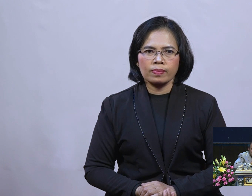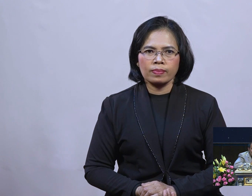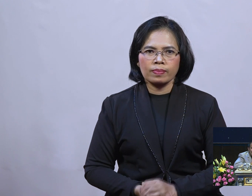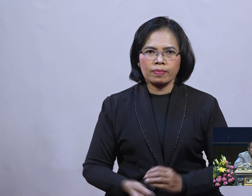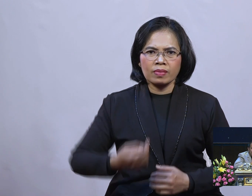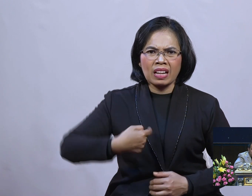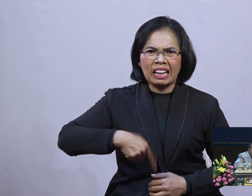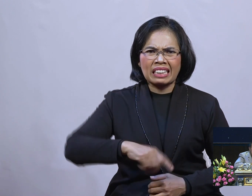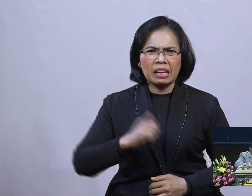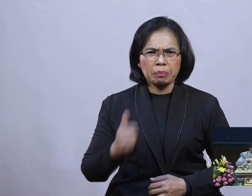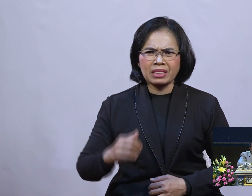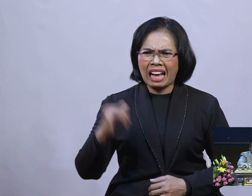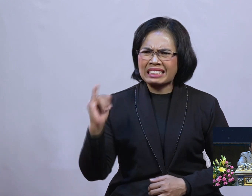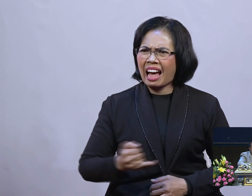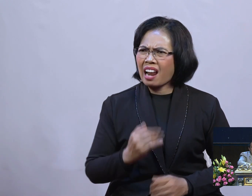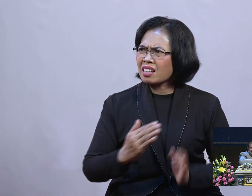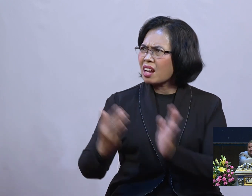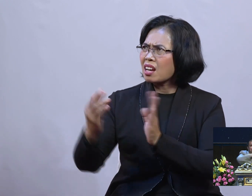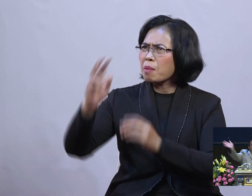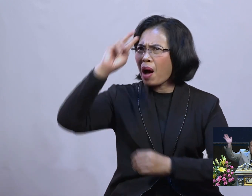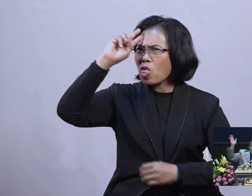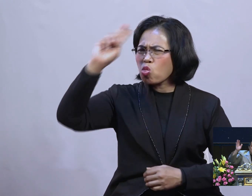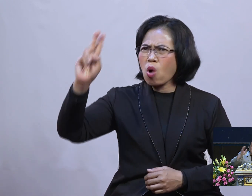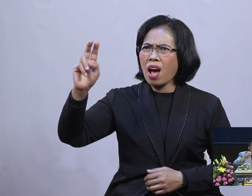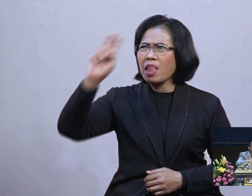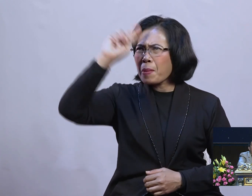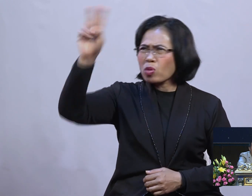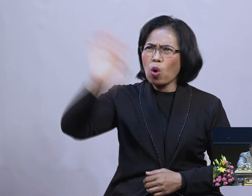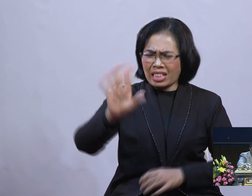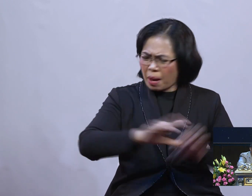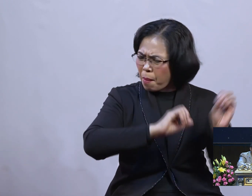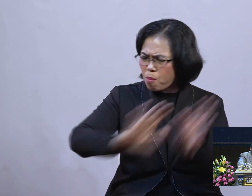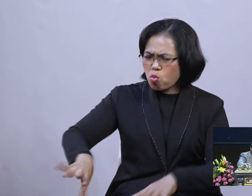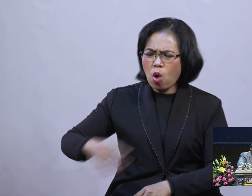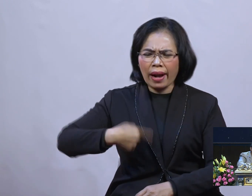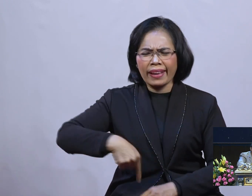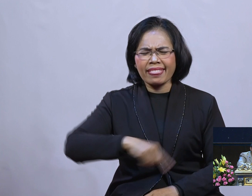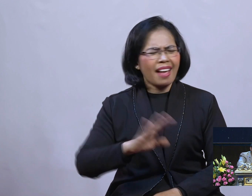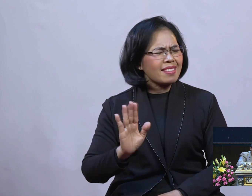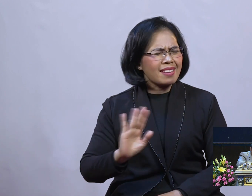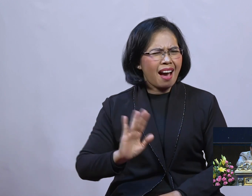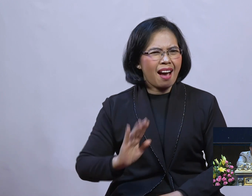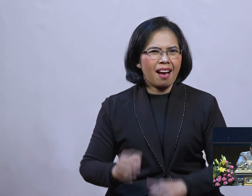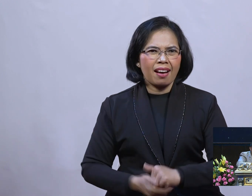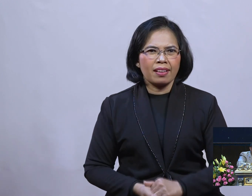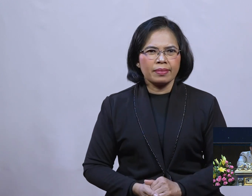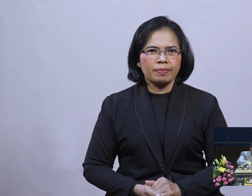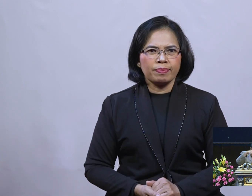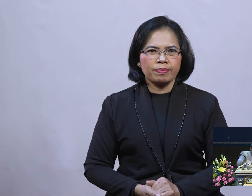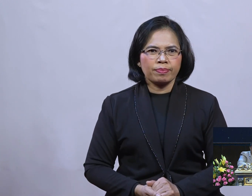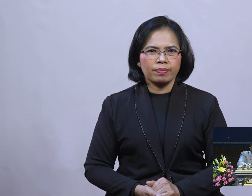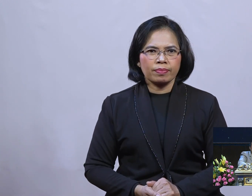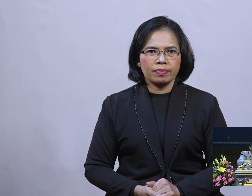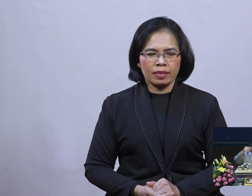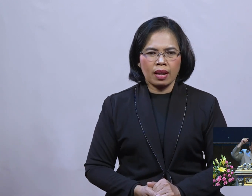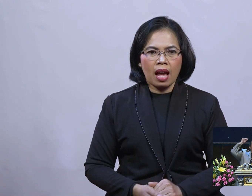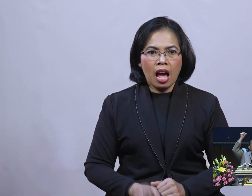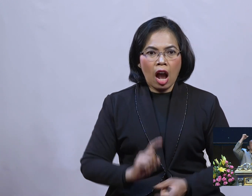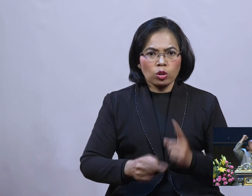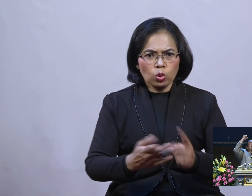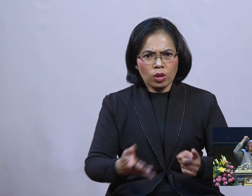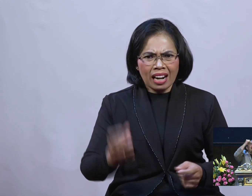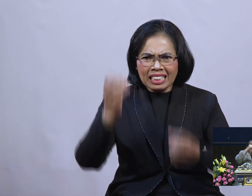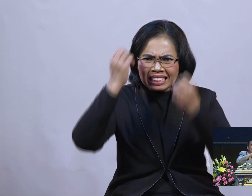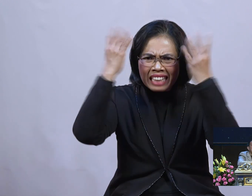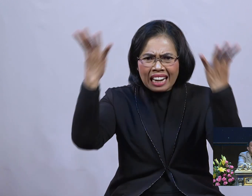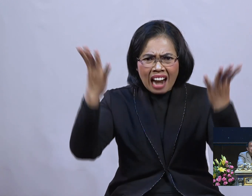Ayo kita di pesawat di hadapan Tuhan tapi bukan berarti kita dibuang oleh Tuhan Ayo kita bisa salah dalam bantuan bangkit dan